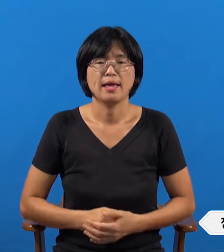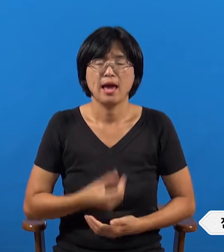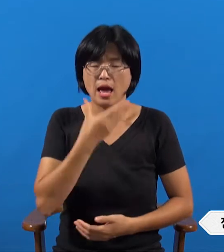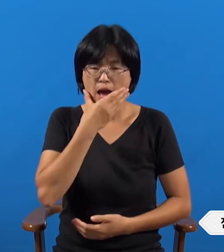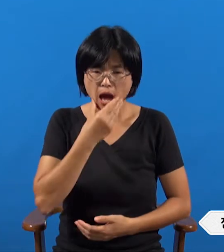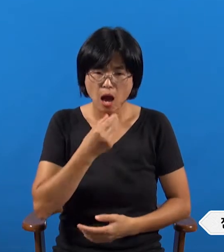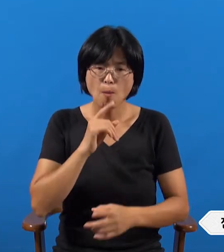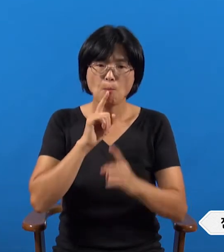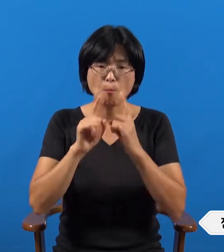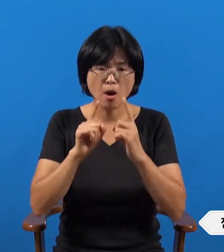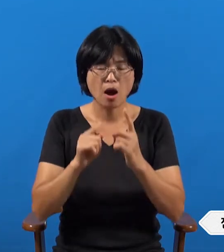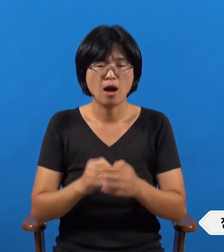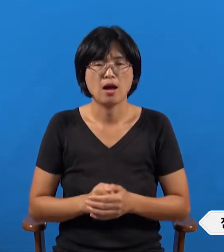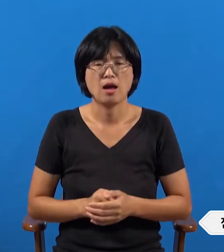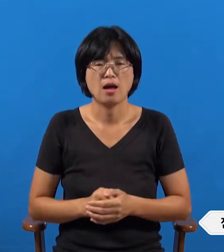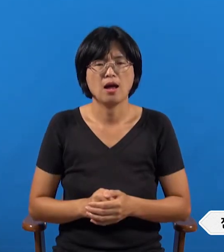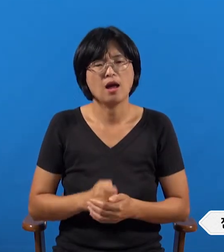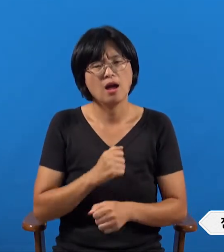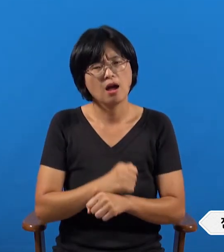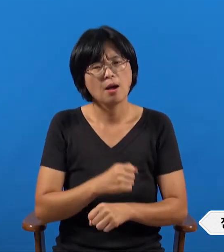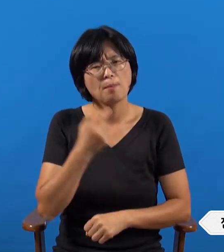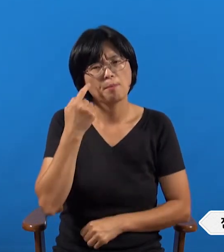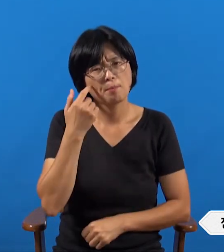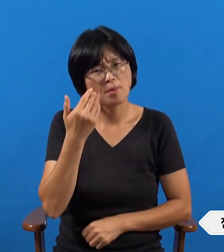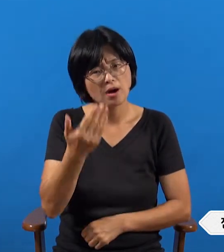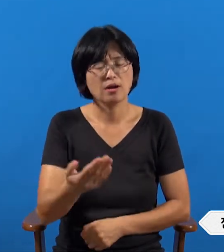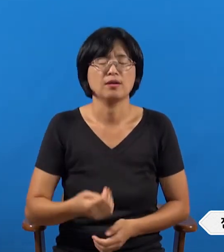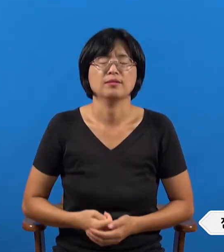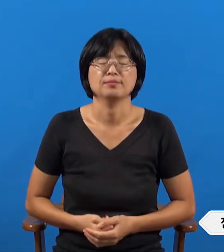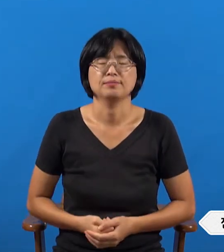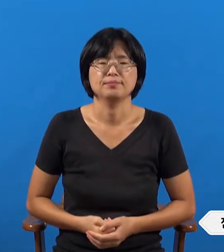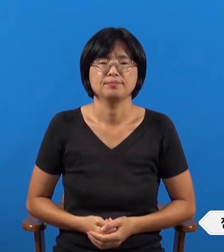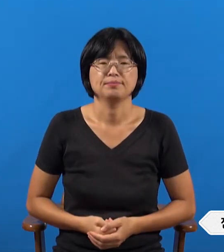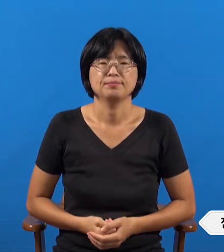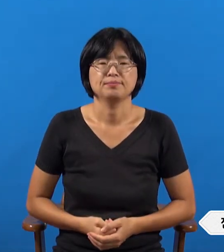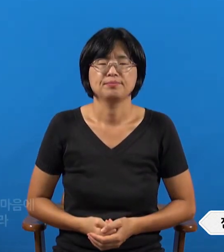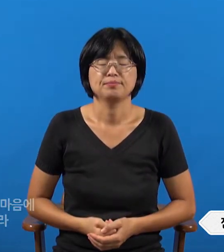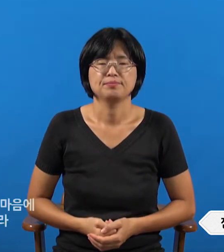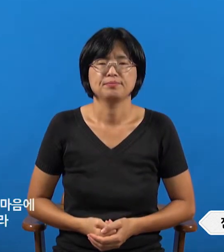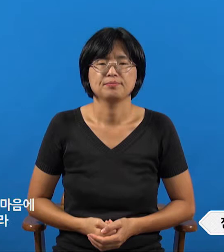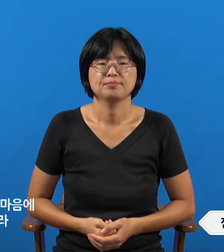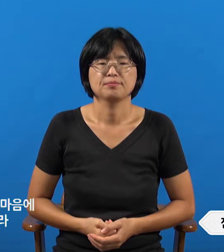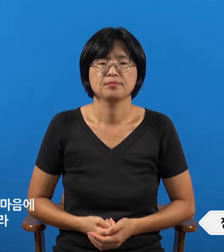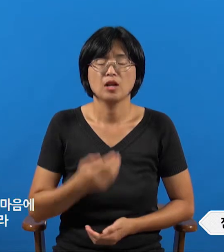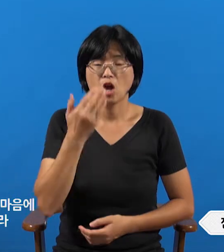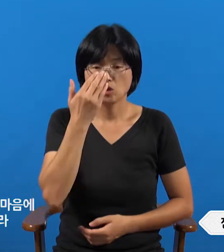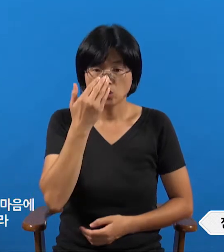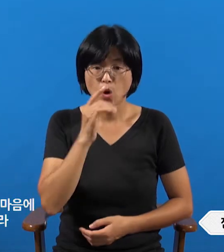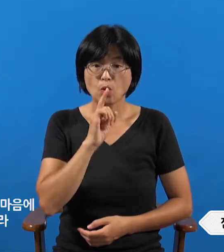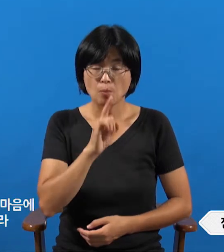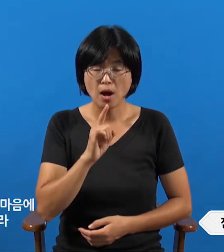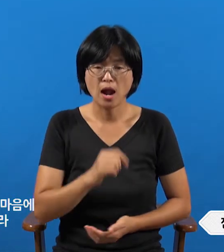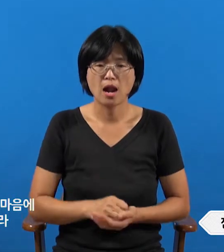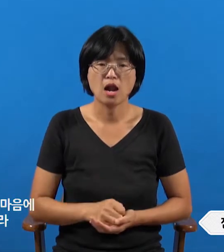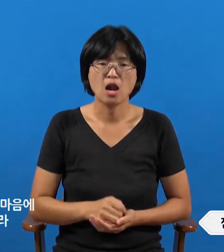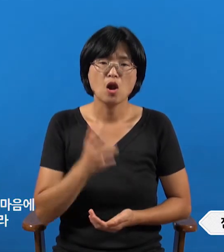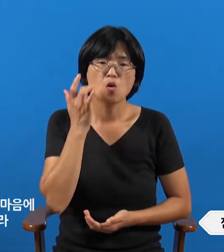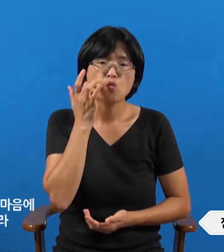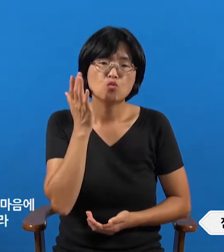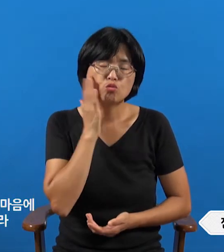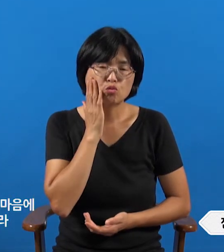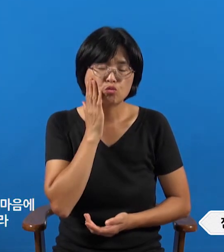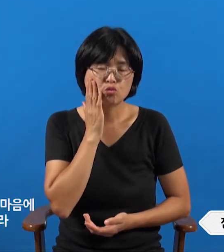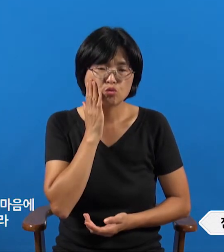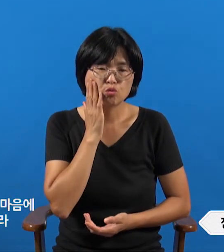말을, 행복한 말을 할 수 있는가? 잠언 16장 24절 말씀합니다. 선한 말은